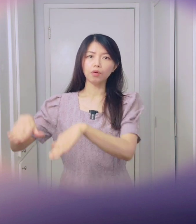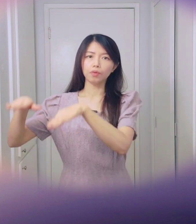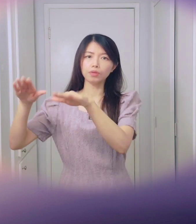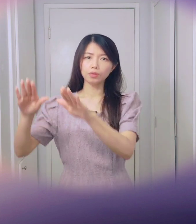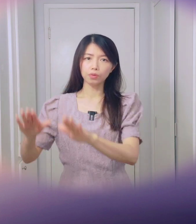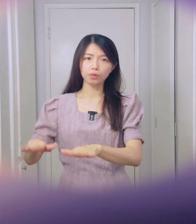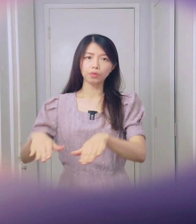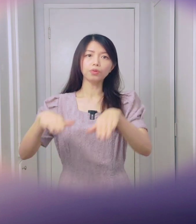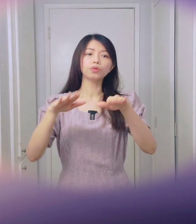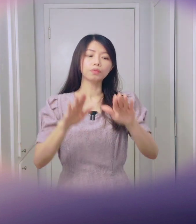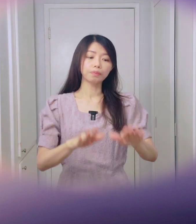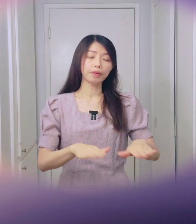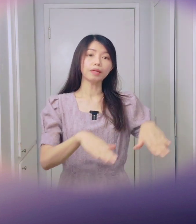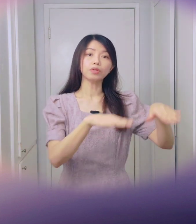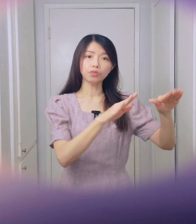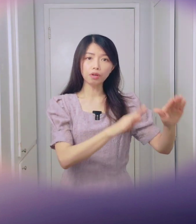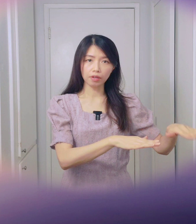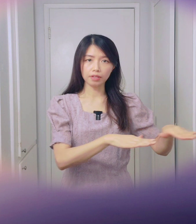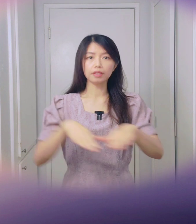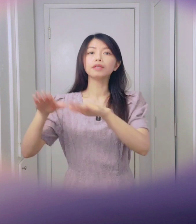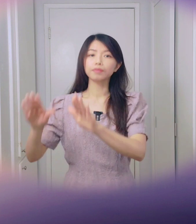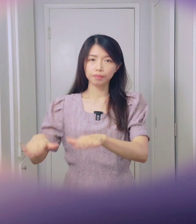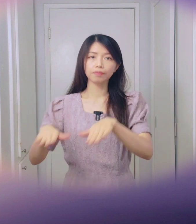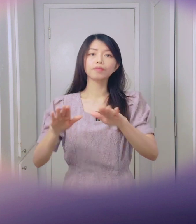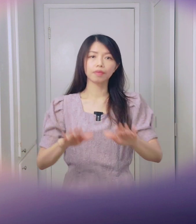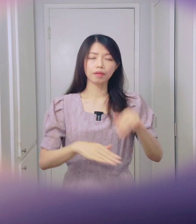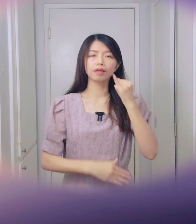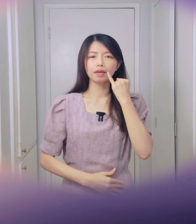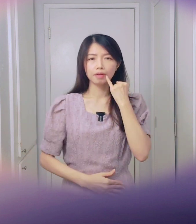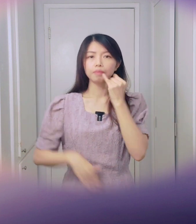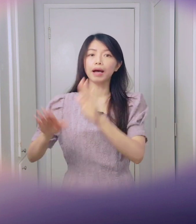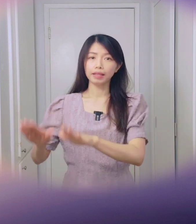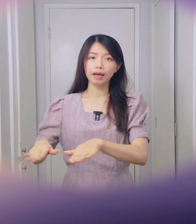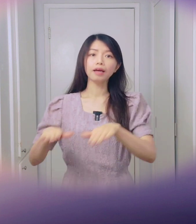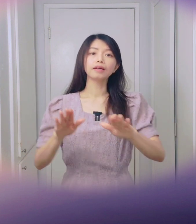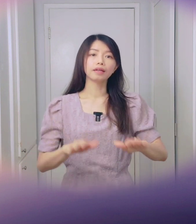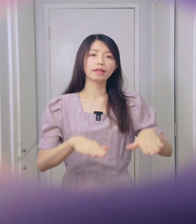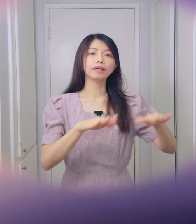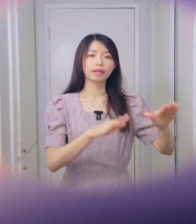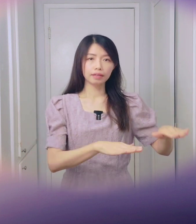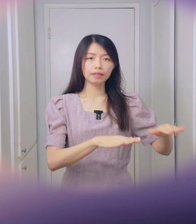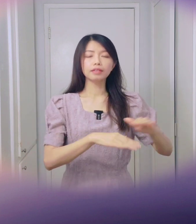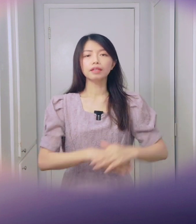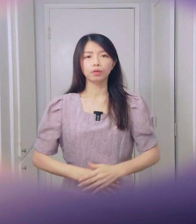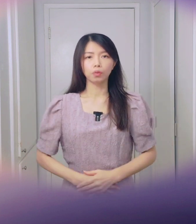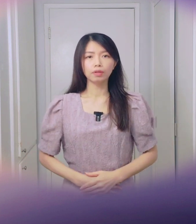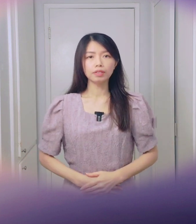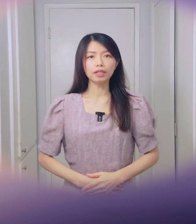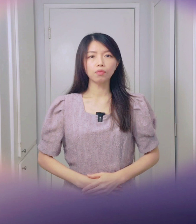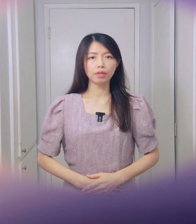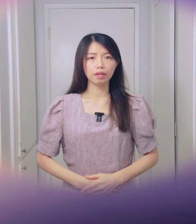상태에서 왼쪽에서 오른쪽으로 바닷물이 출렁거리듯이 바다,